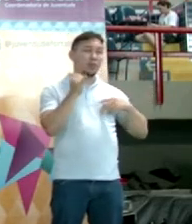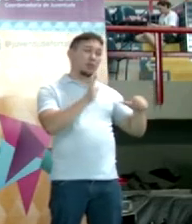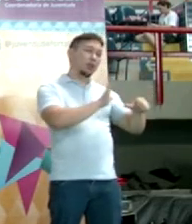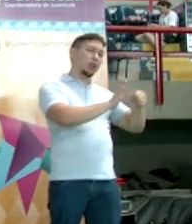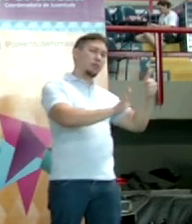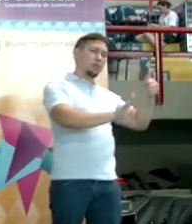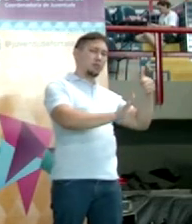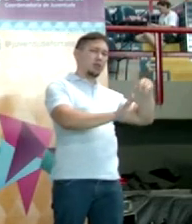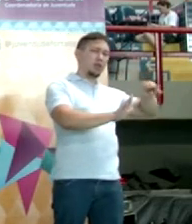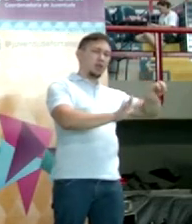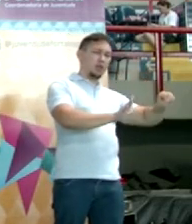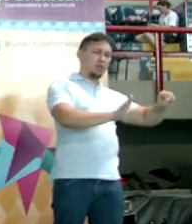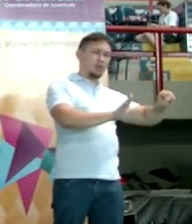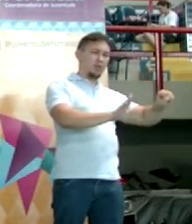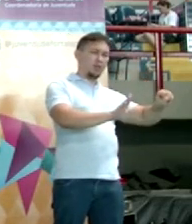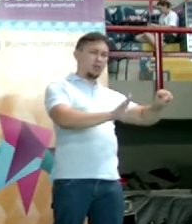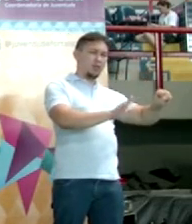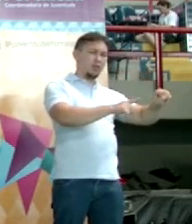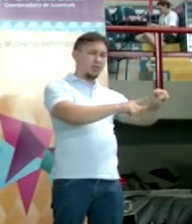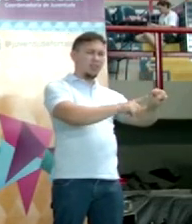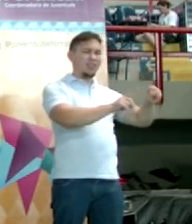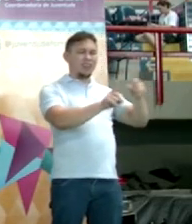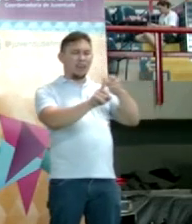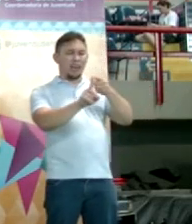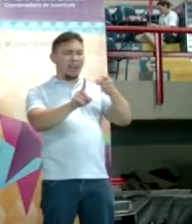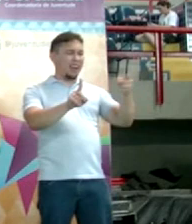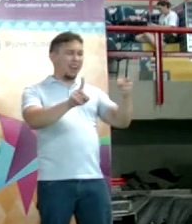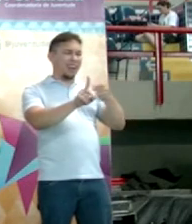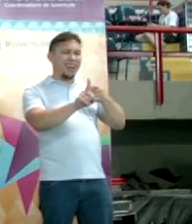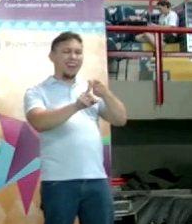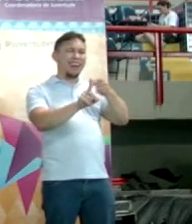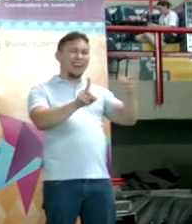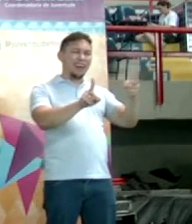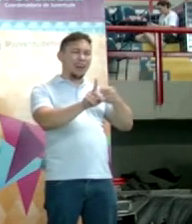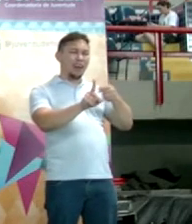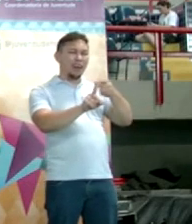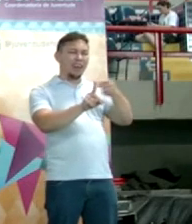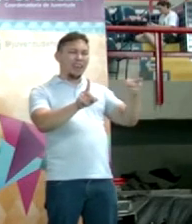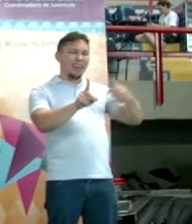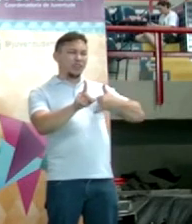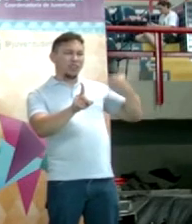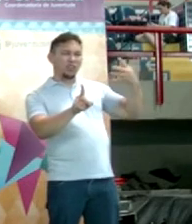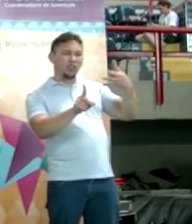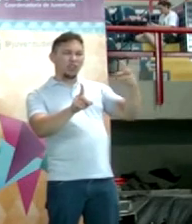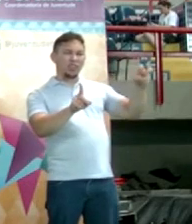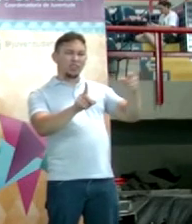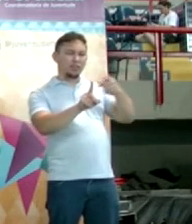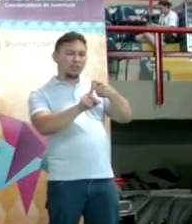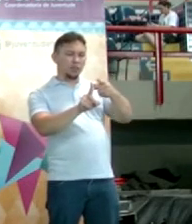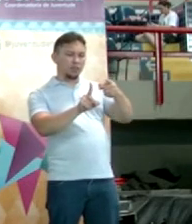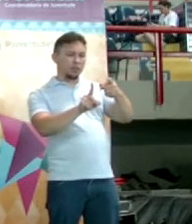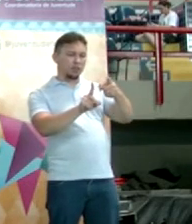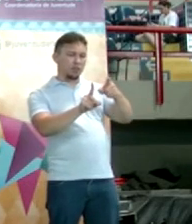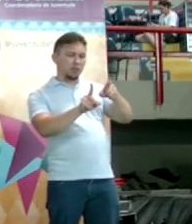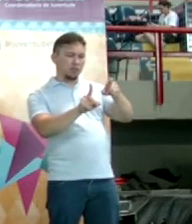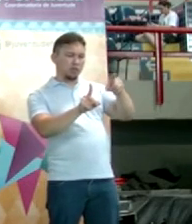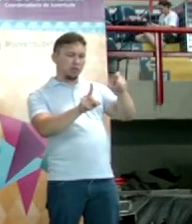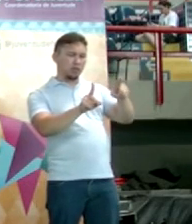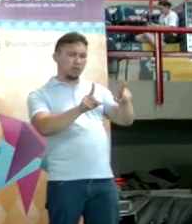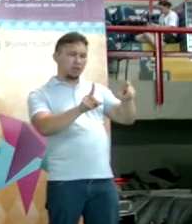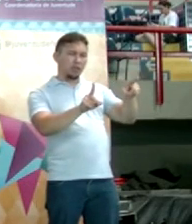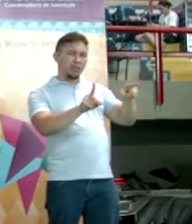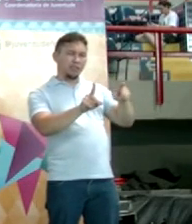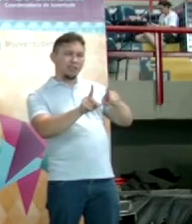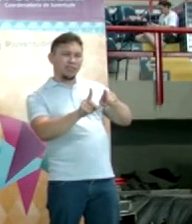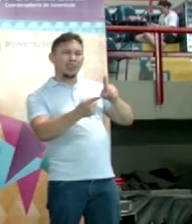menarquia. Então o ciclo começa a ficar irregular, né? Começa a ter o quê? Começa a ter uma oscilação de temperatura do corpo por conta